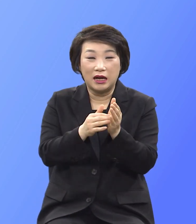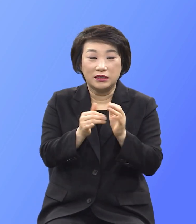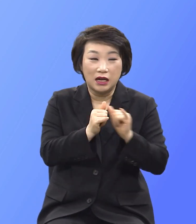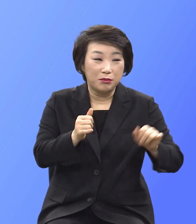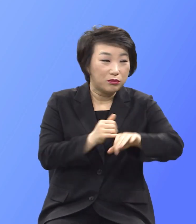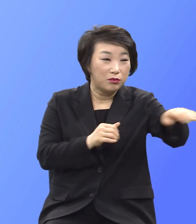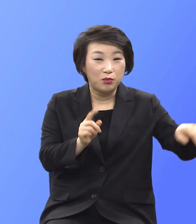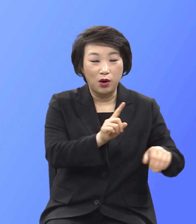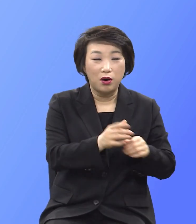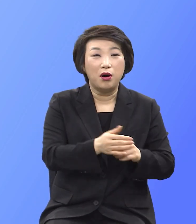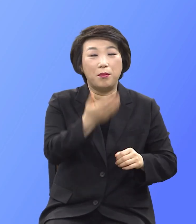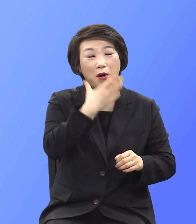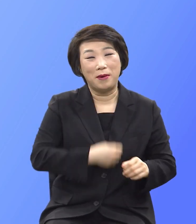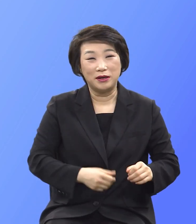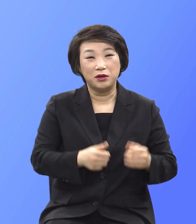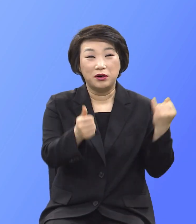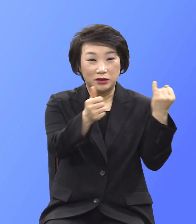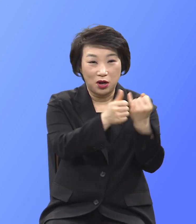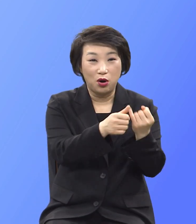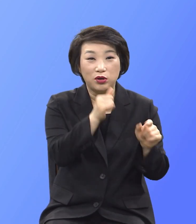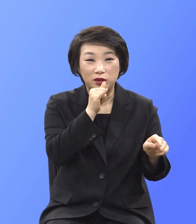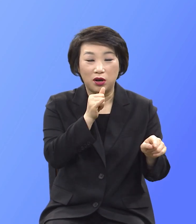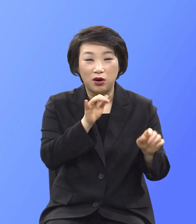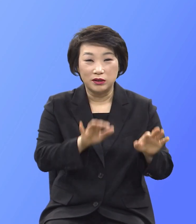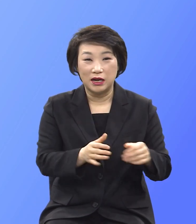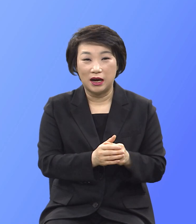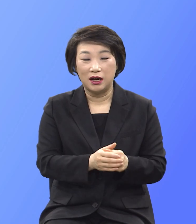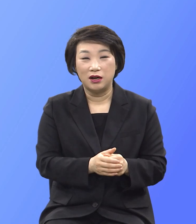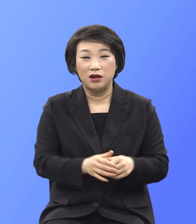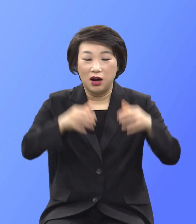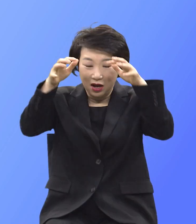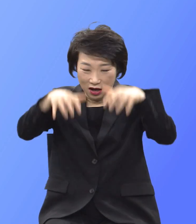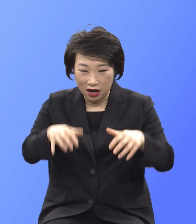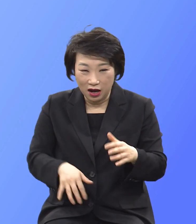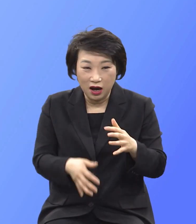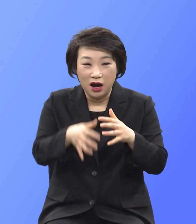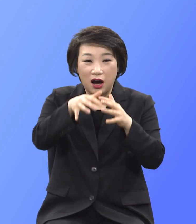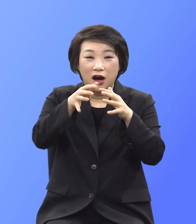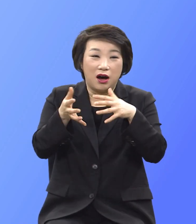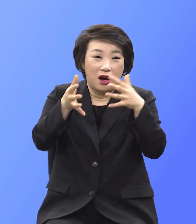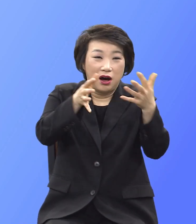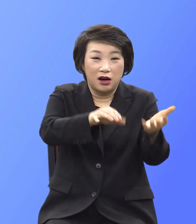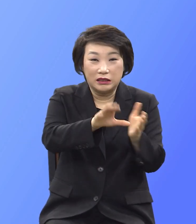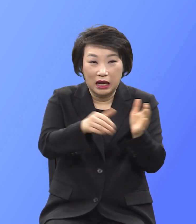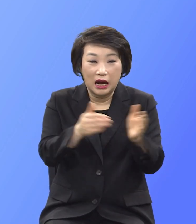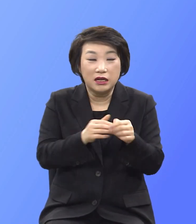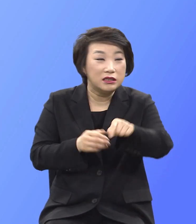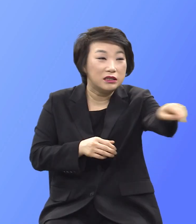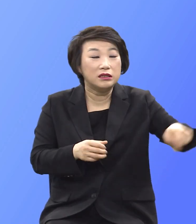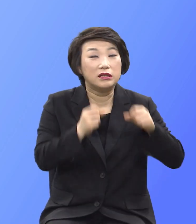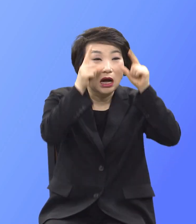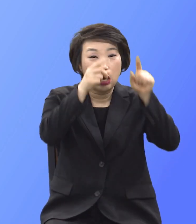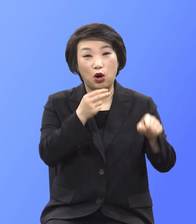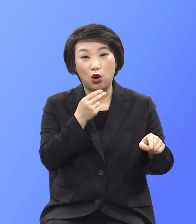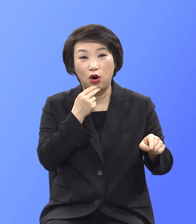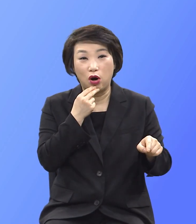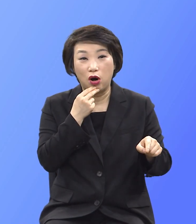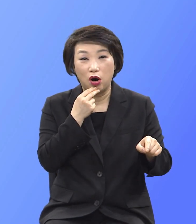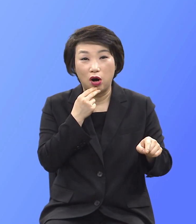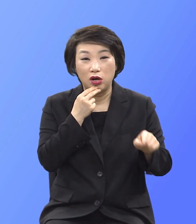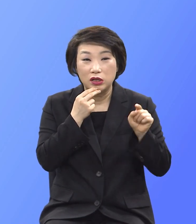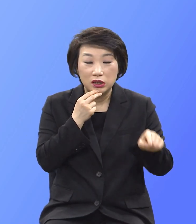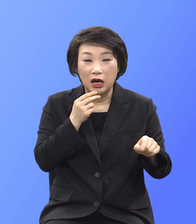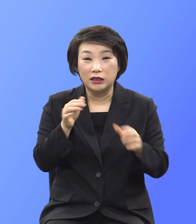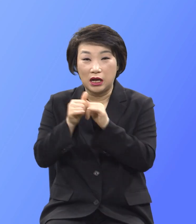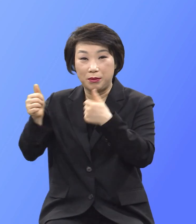먹고 마시고 장가들고 시집가고 있으면서 홍수가 나서 저희를 다 멸하기까지 깨닫지